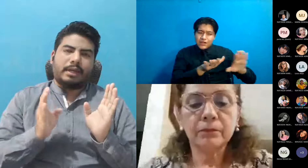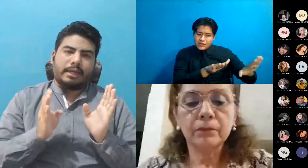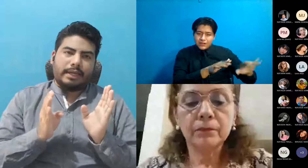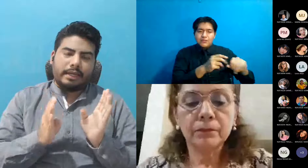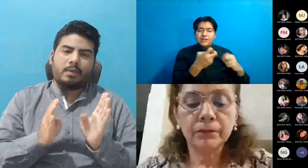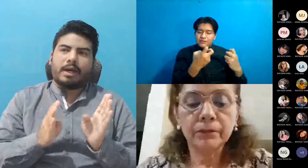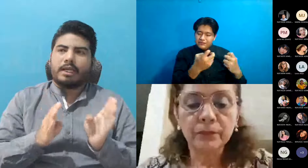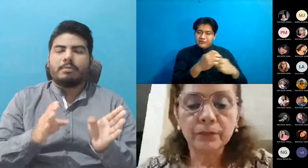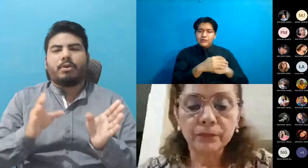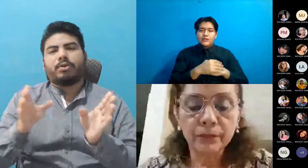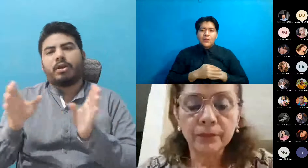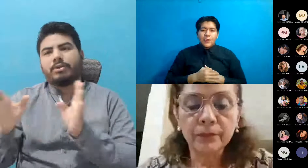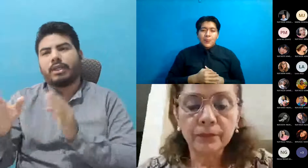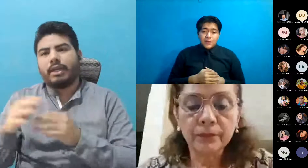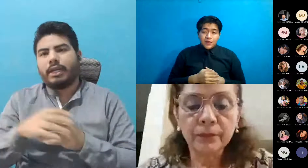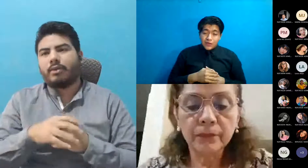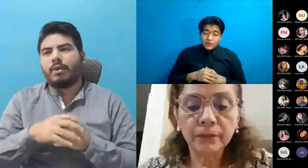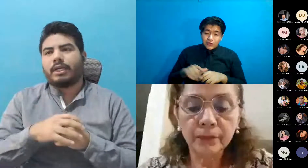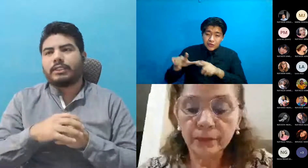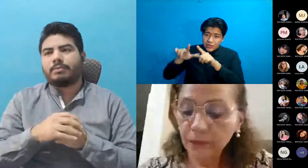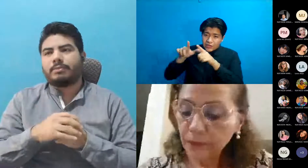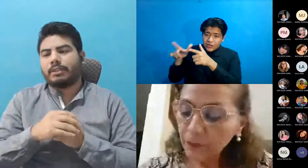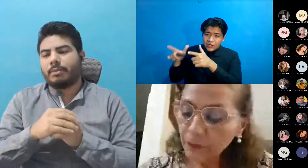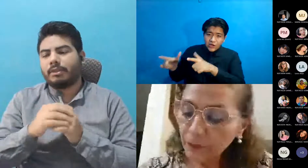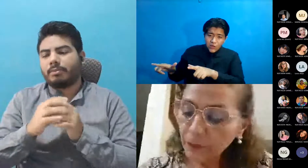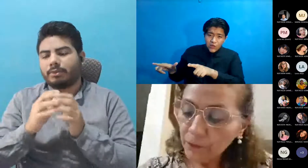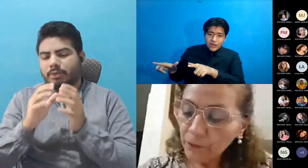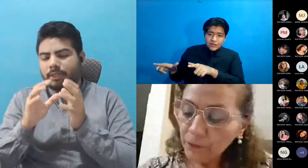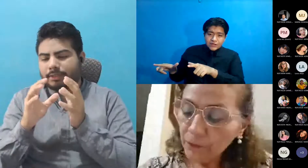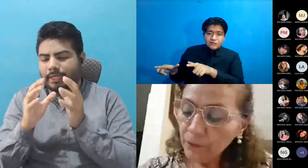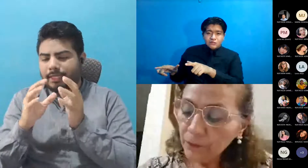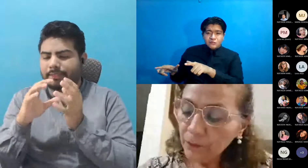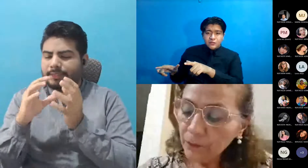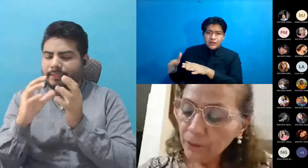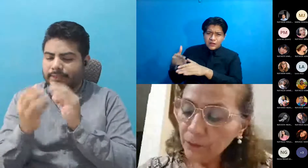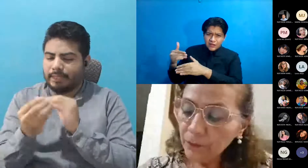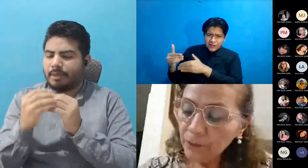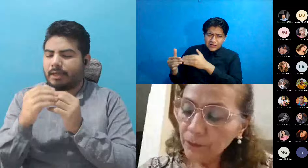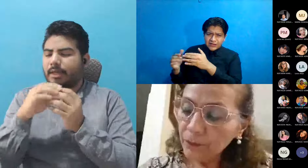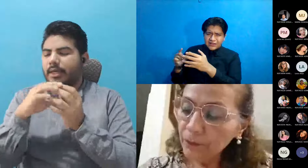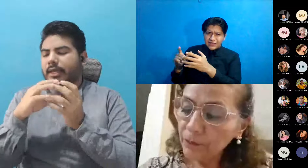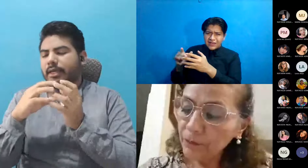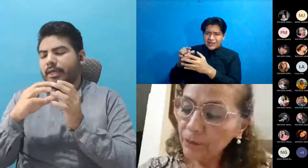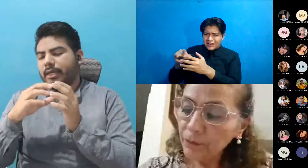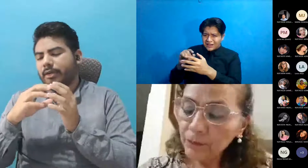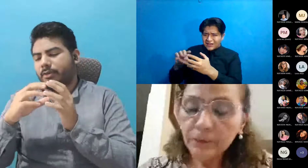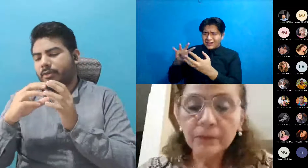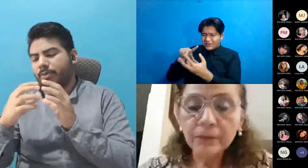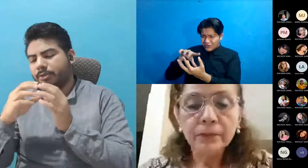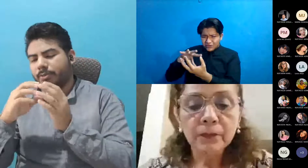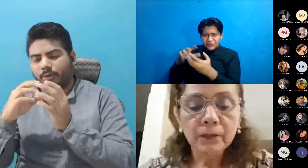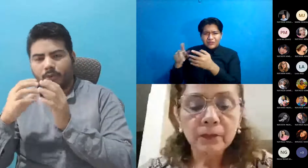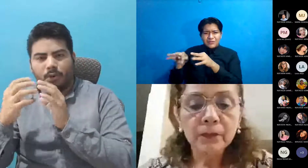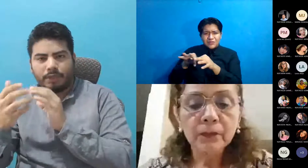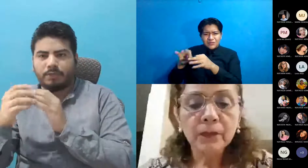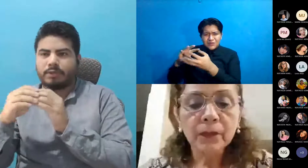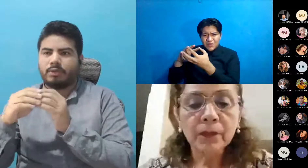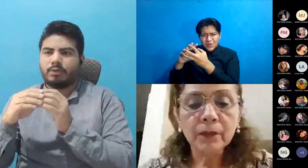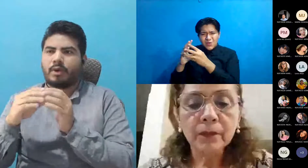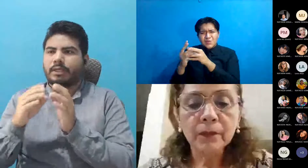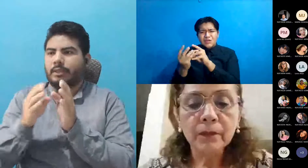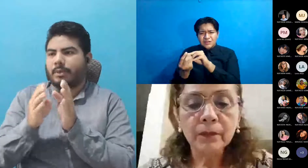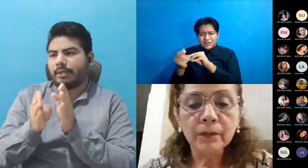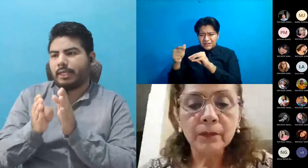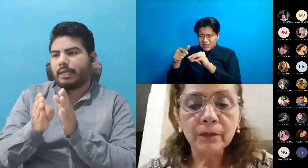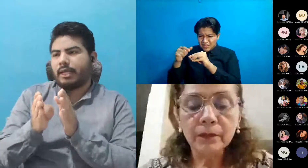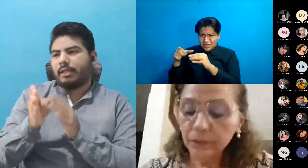¿no? El lenguaje, y por otro lado está la lengua, que es precisamente pues, este sistema compuesto por códigos,